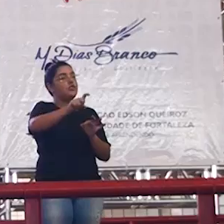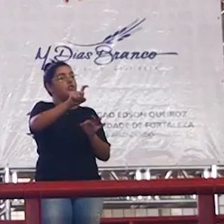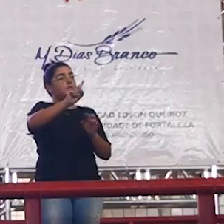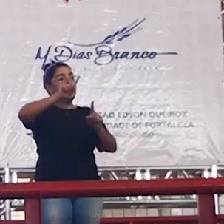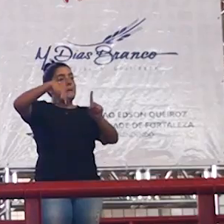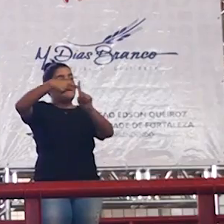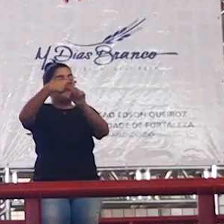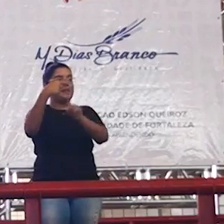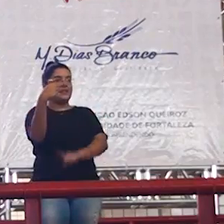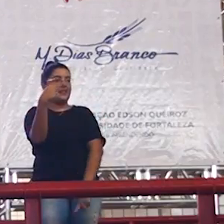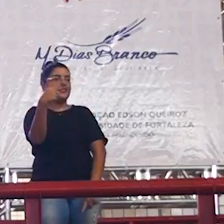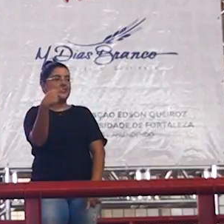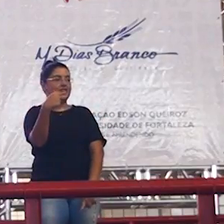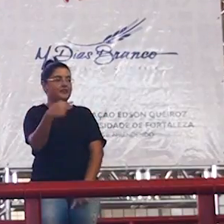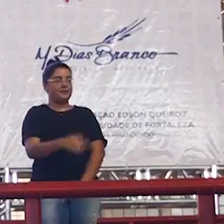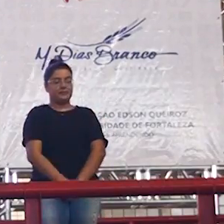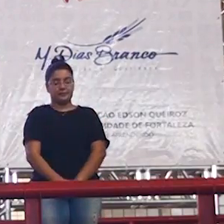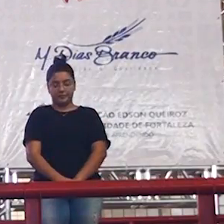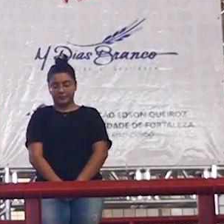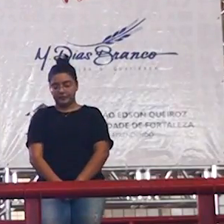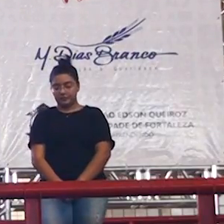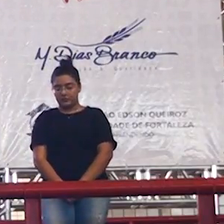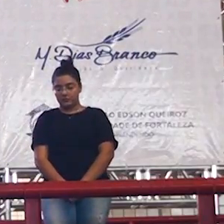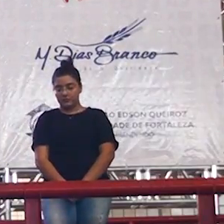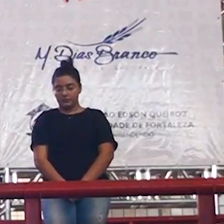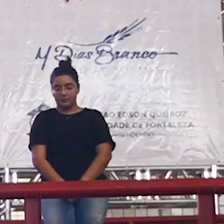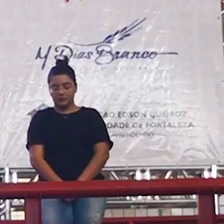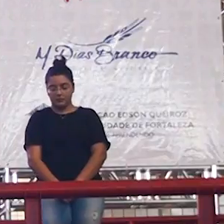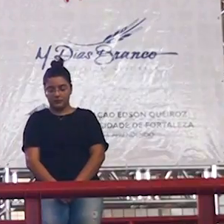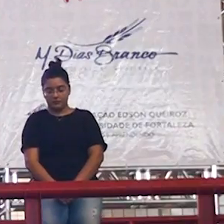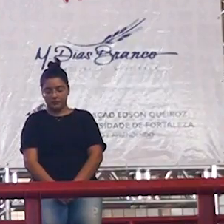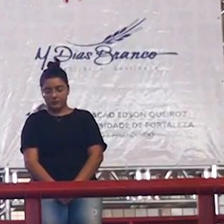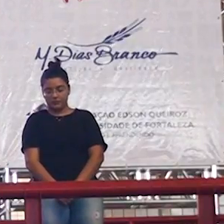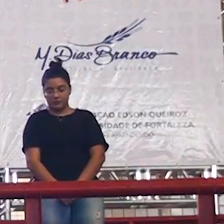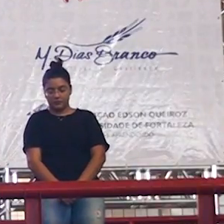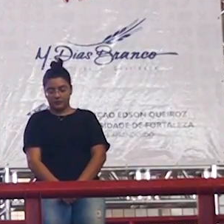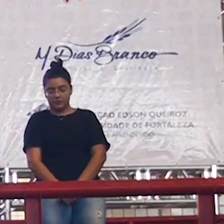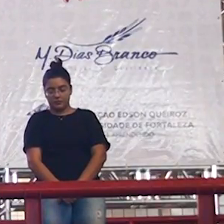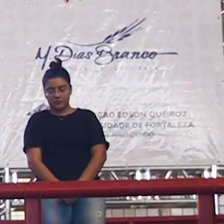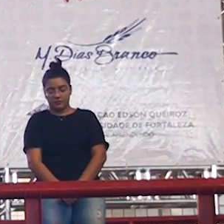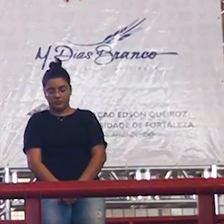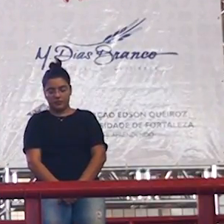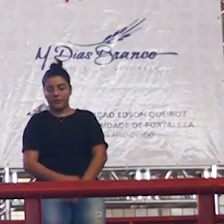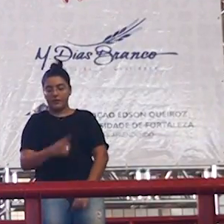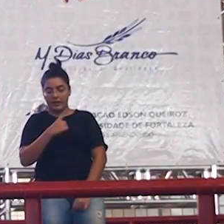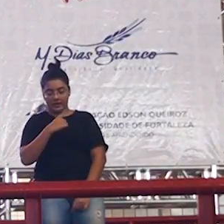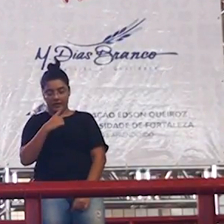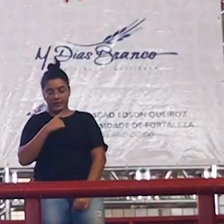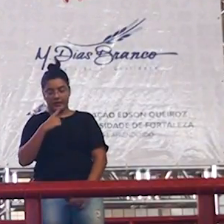mais 7. E aí a questão, ele dá as figuras, não é isso?